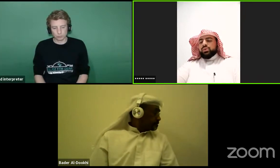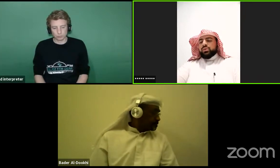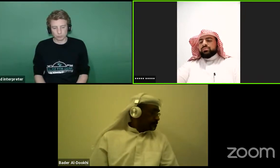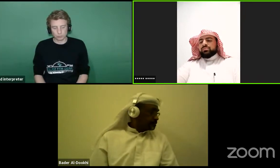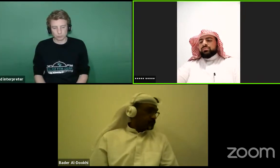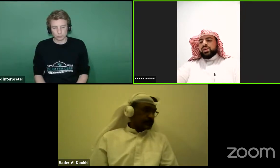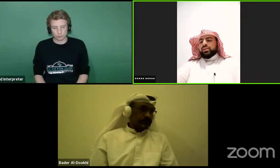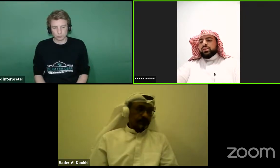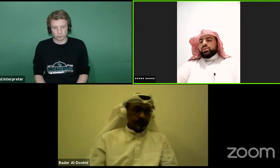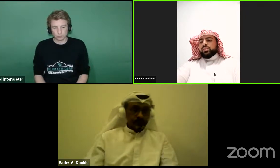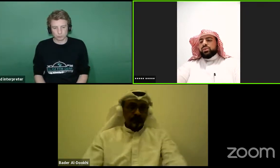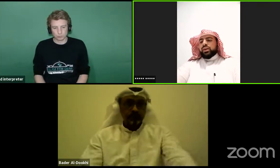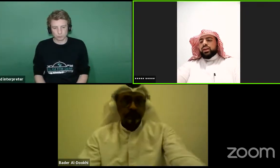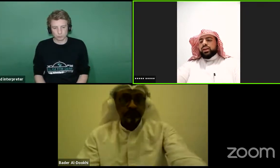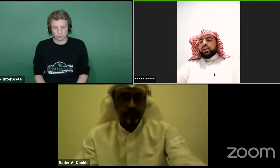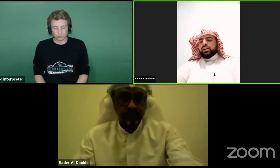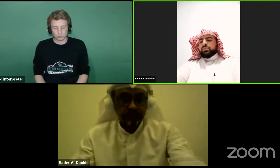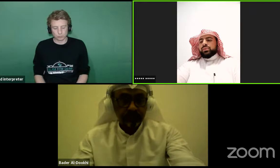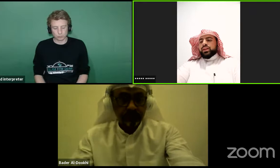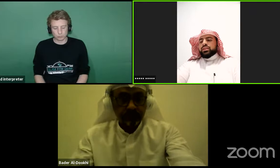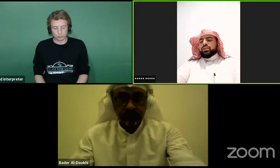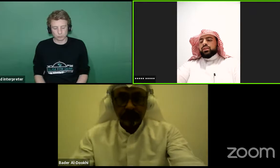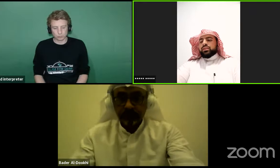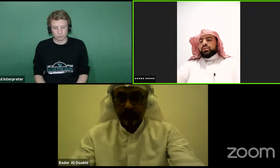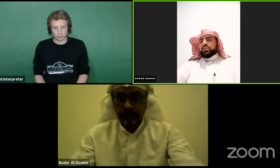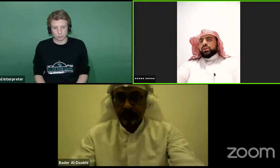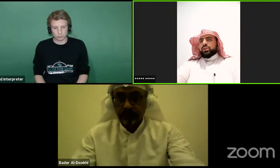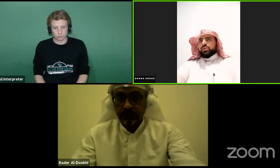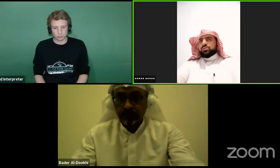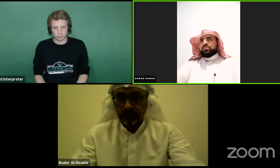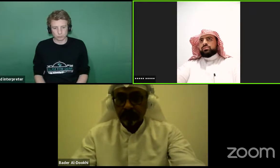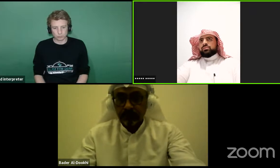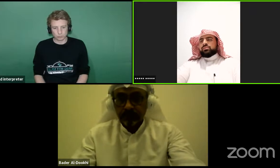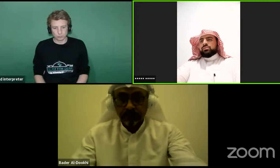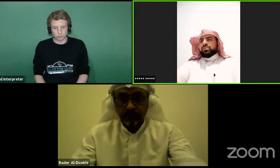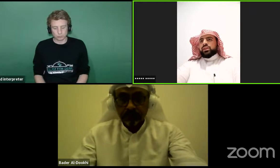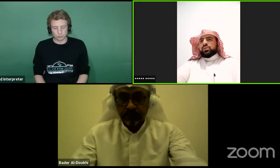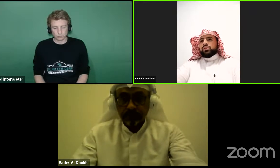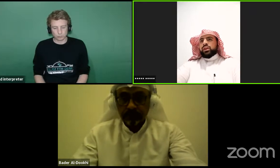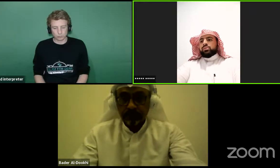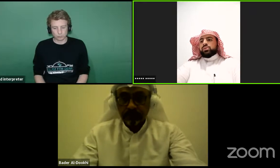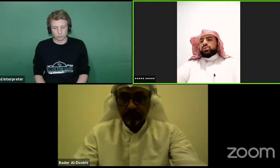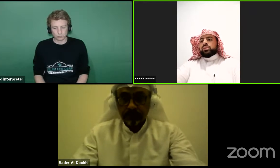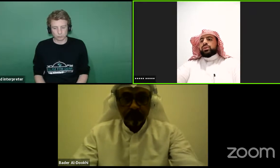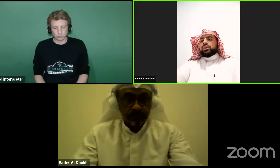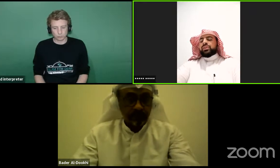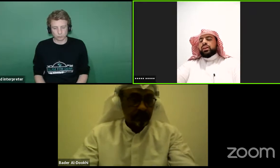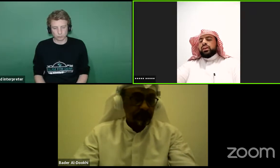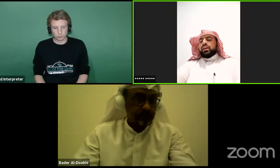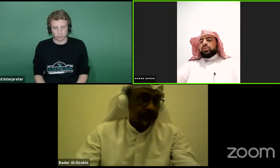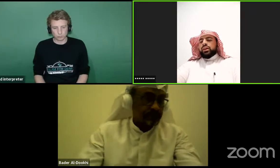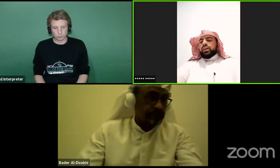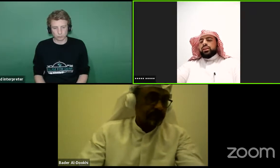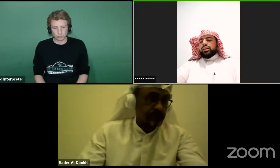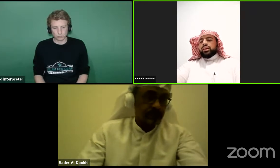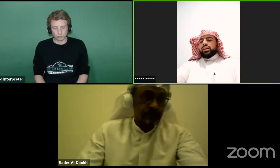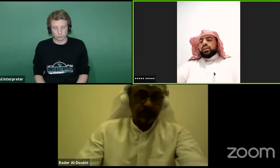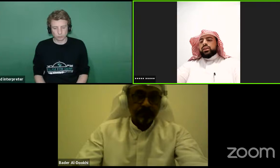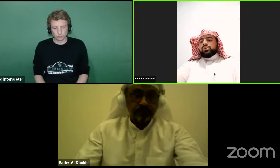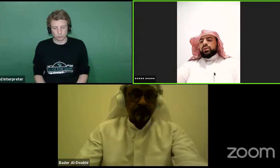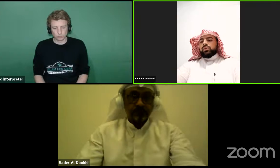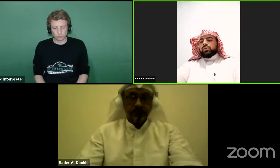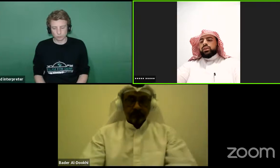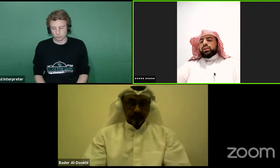فسينفقونها ثم تكون عليهم حسرة ثم يغلبون